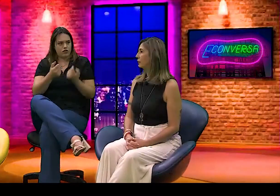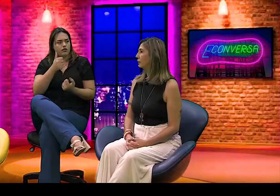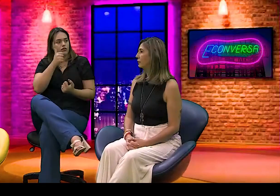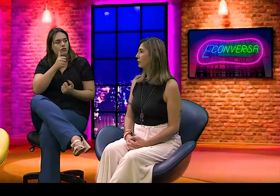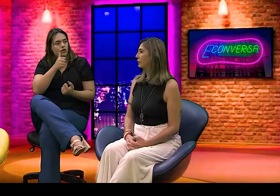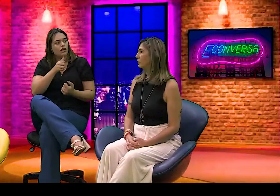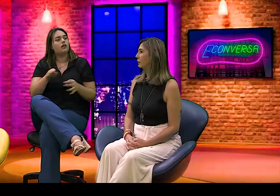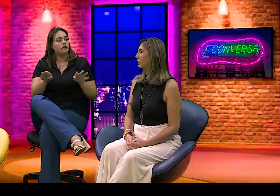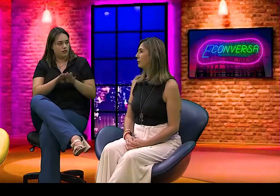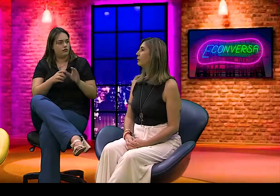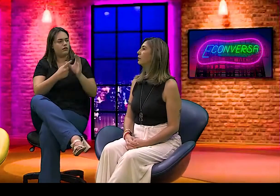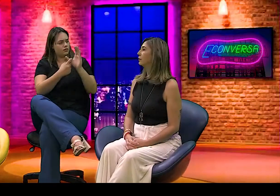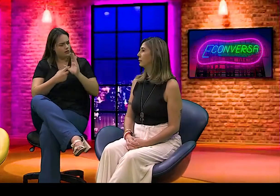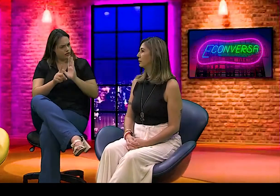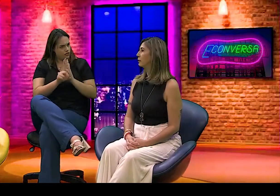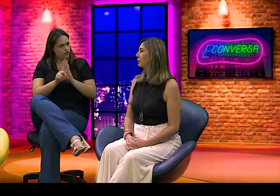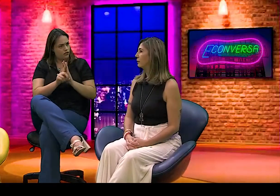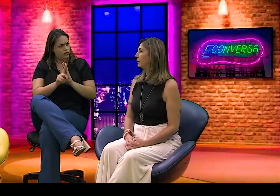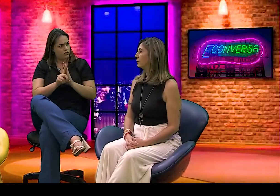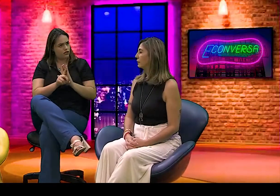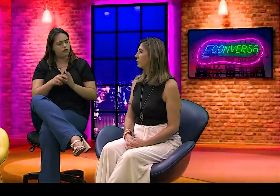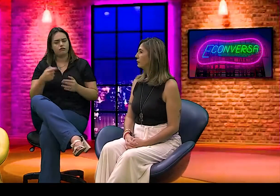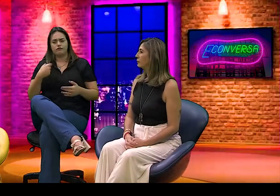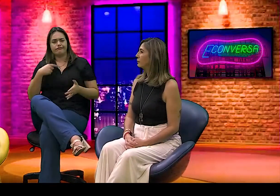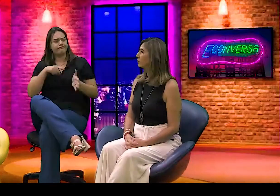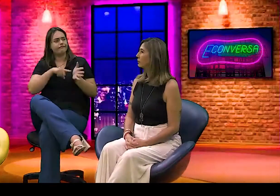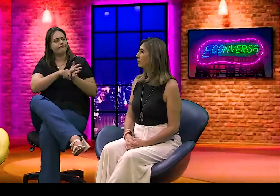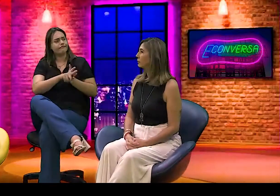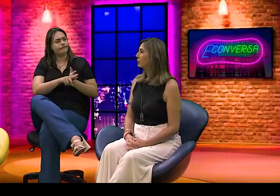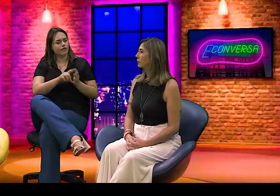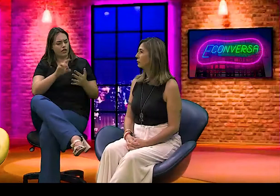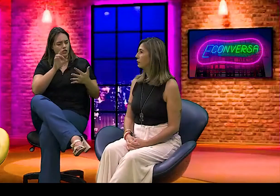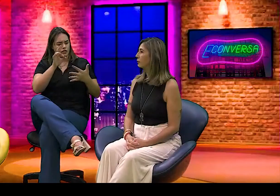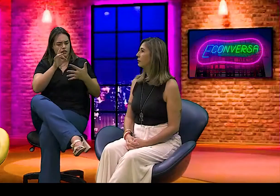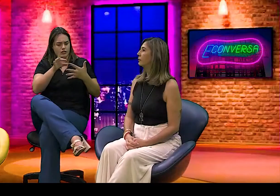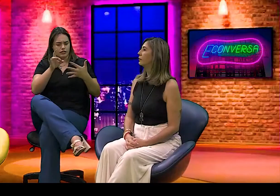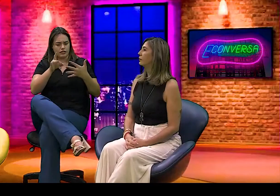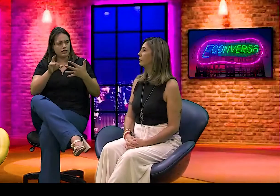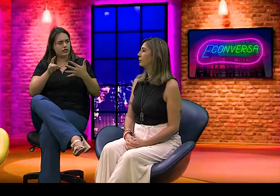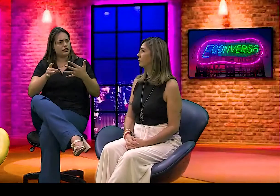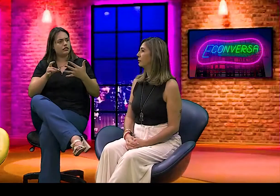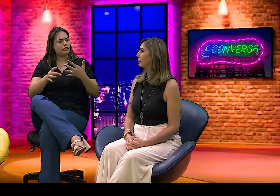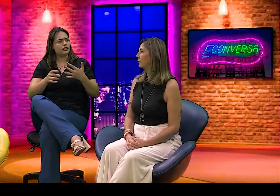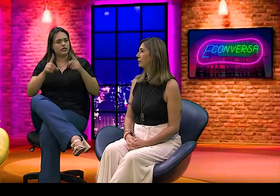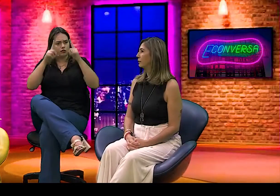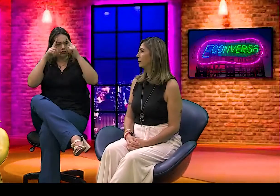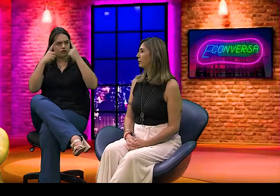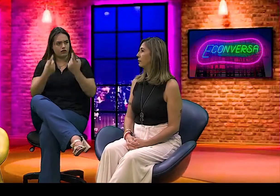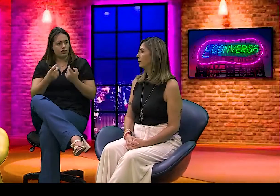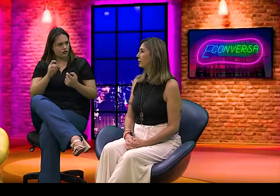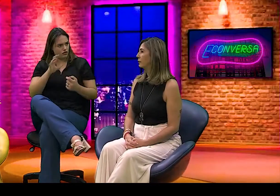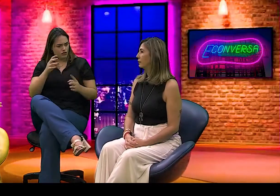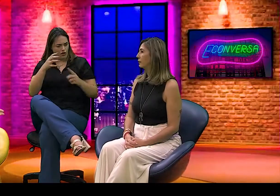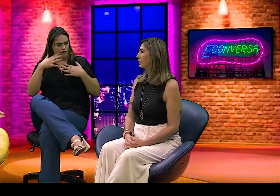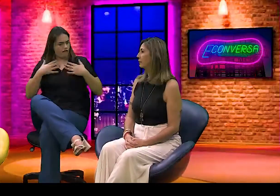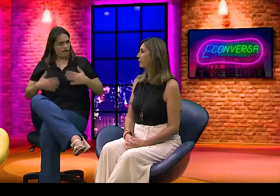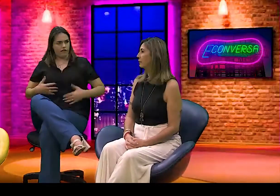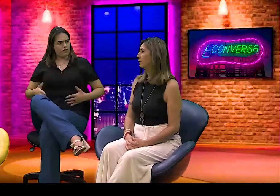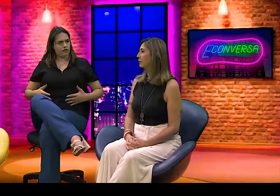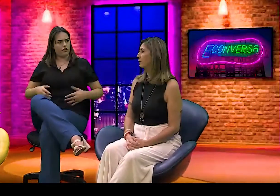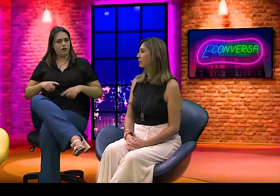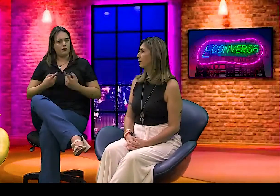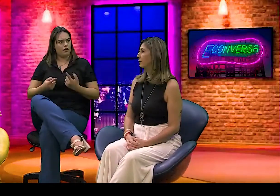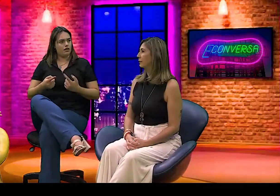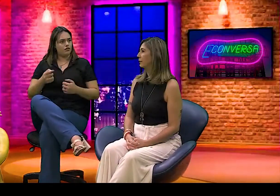também sobre a dependência química. Eu ia até te perguntar já os tipos de violência contra a mulher, que não é só a física, mas no seu canal já